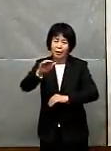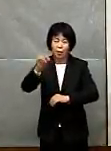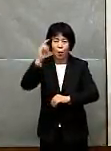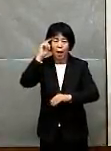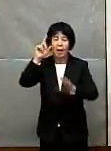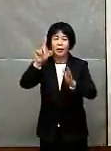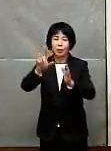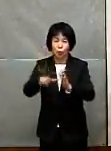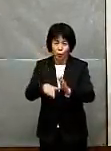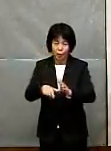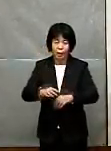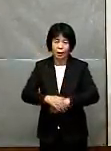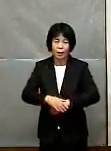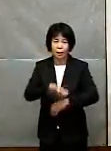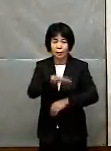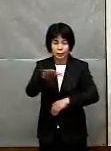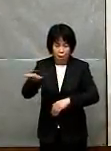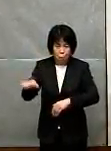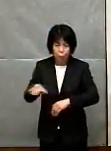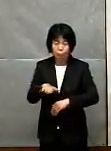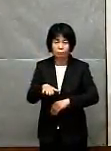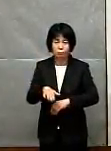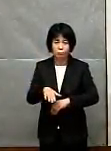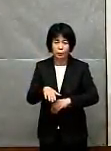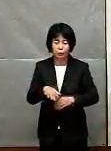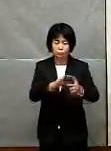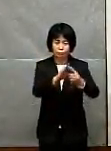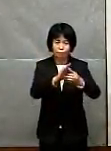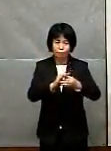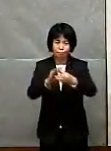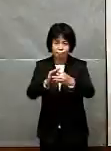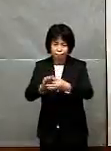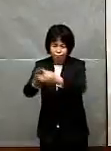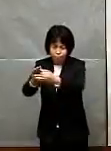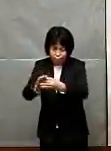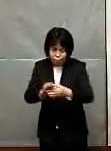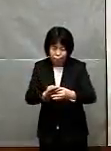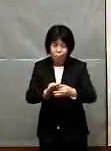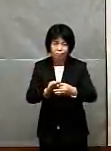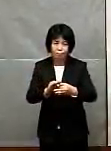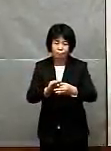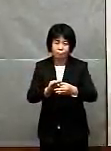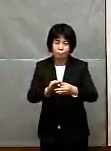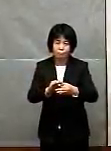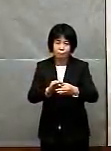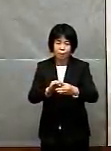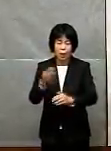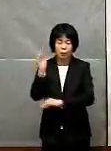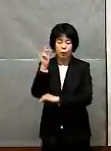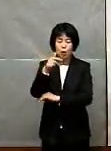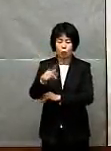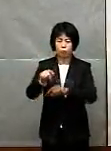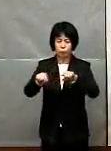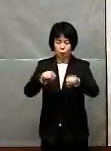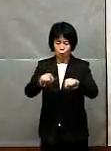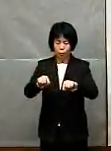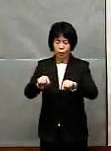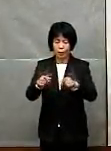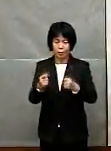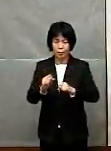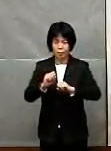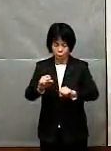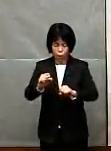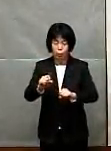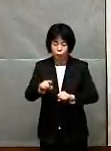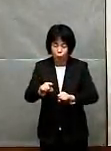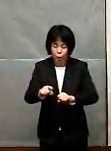場合には、もう全部やはりつなげるということを政府主導でしっかりやっていくのが、やはり、国土